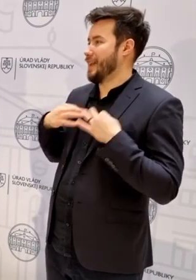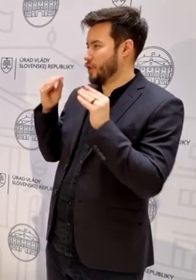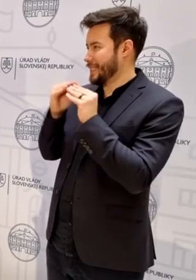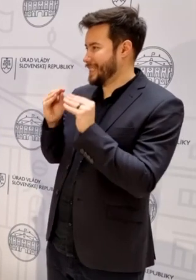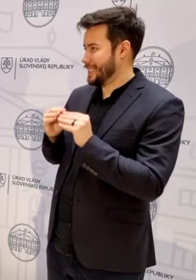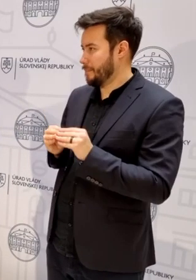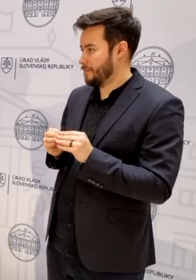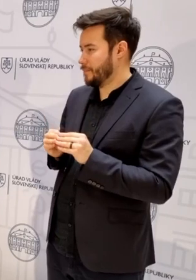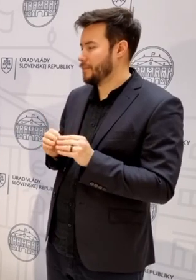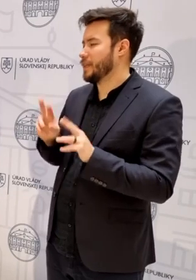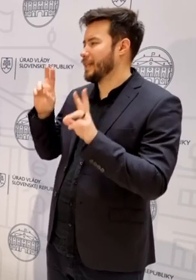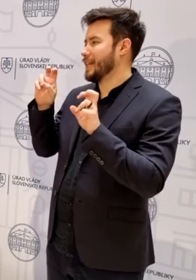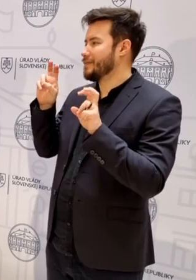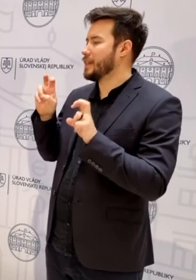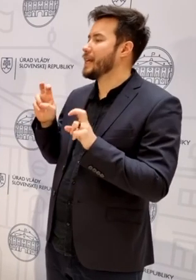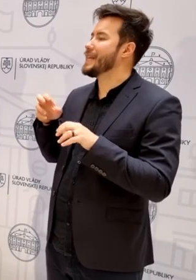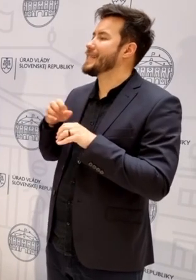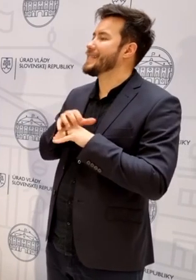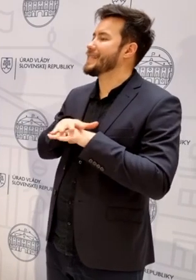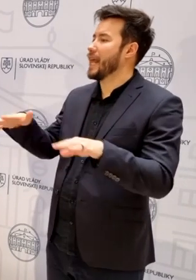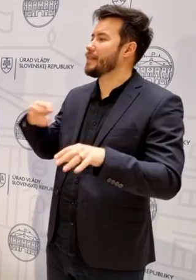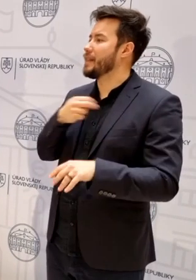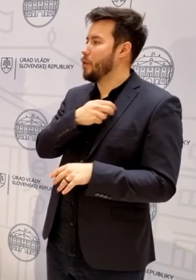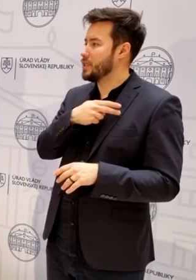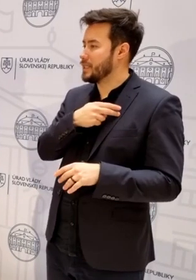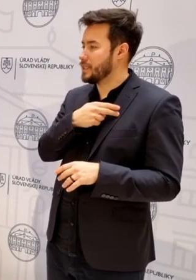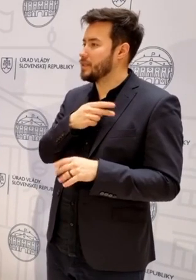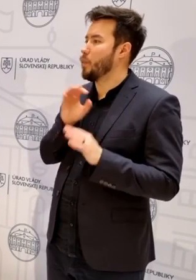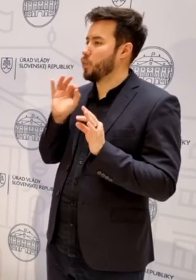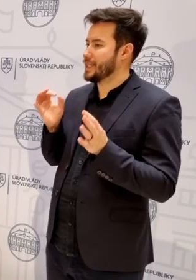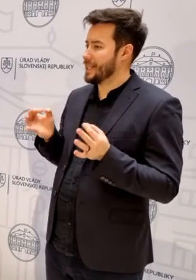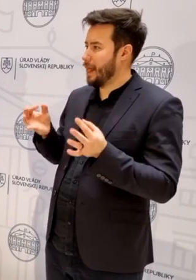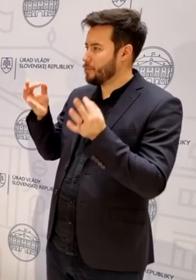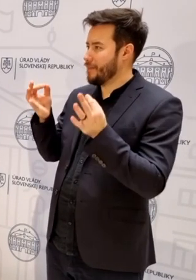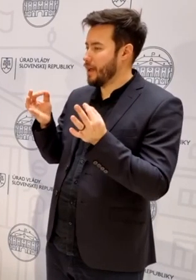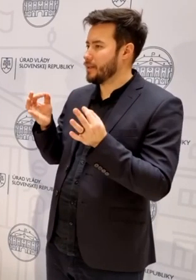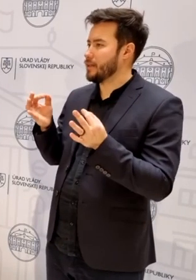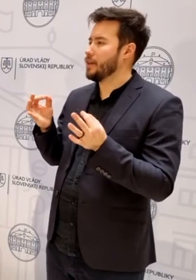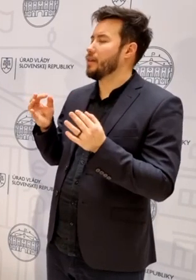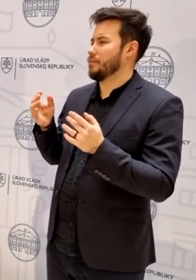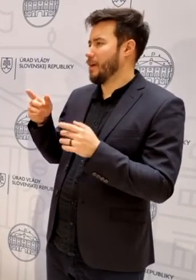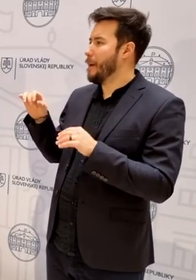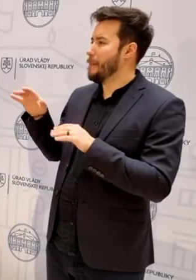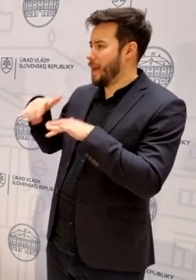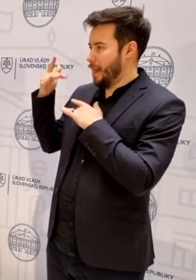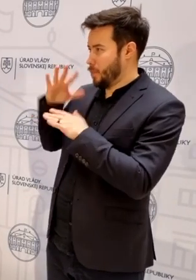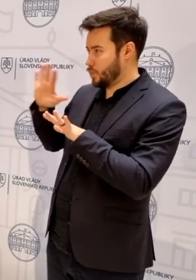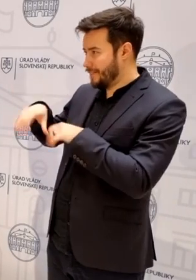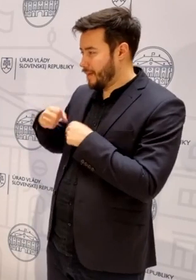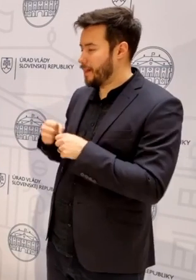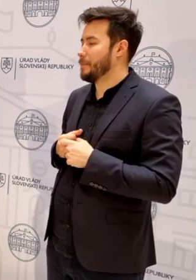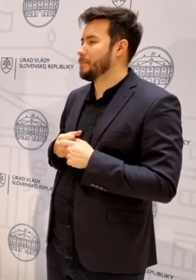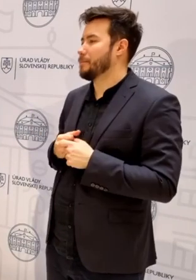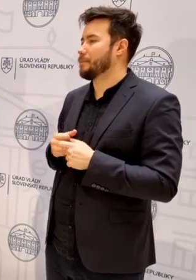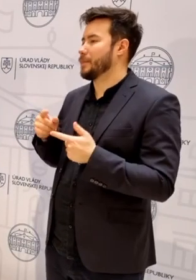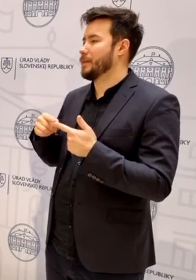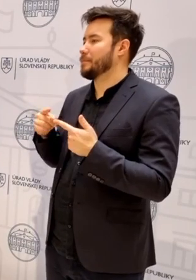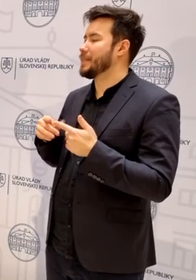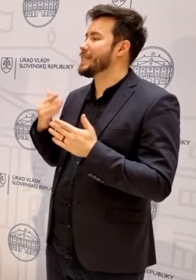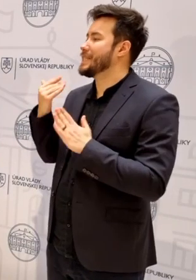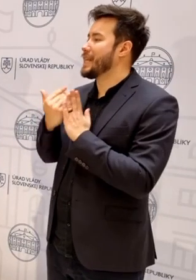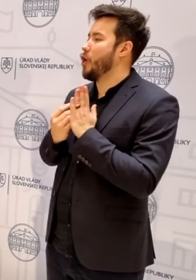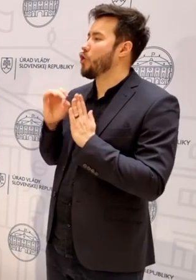sa o tzv. Optimalizácii siete nemocníc, ktorá prešla parlamentom. Takisto sa bavíme o zákone